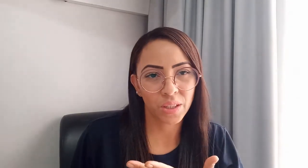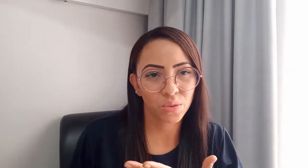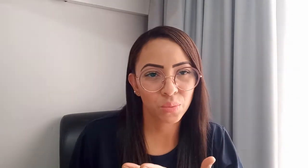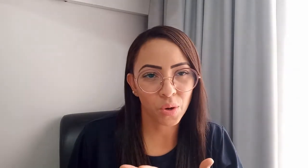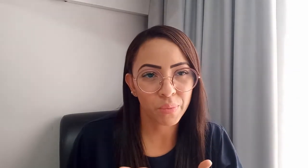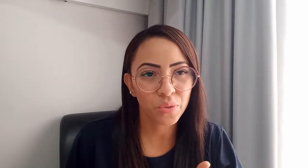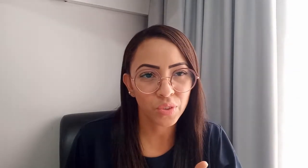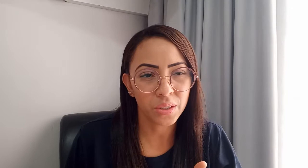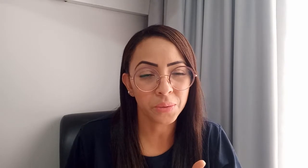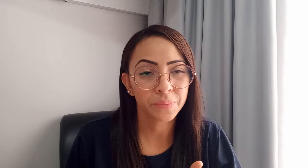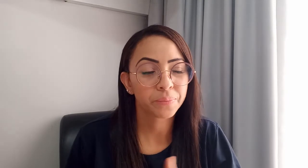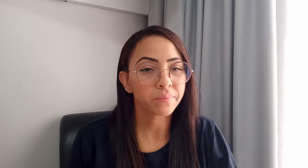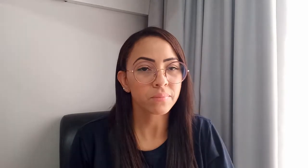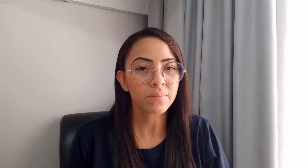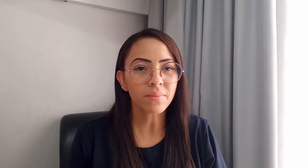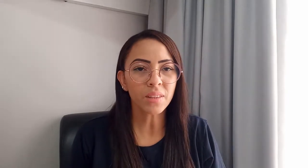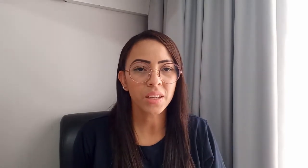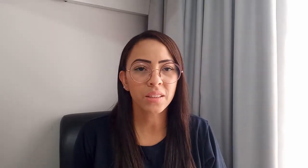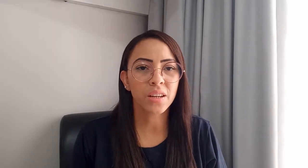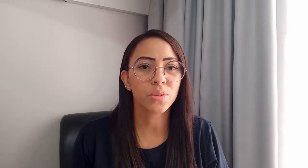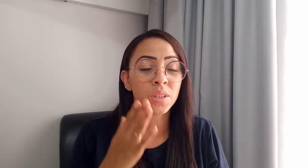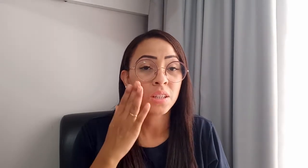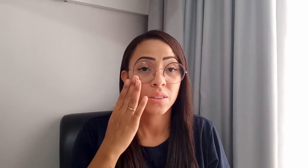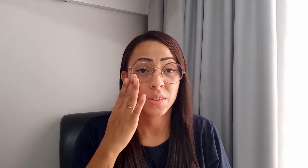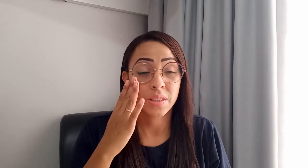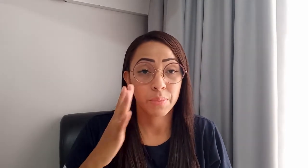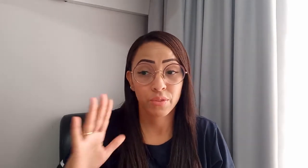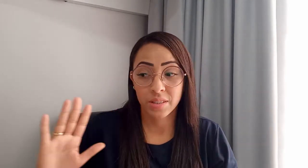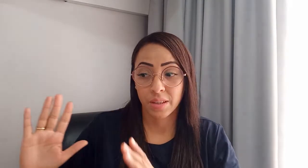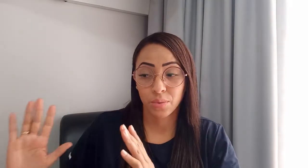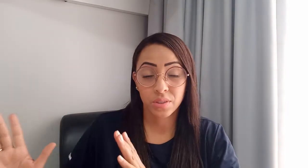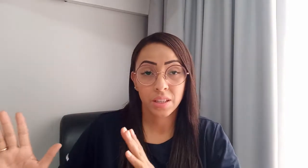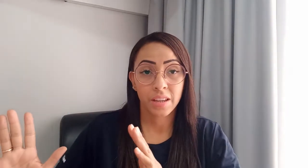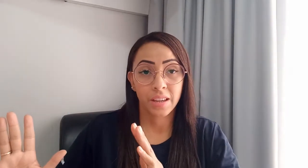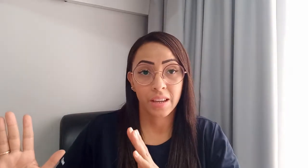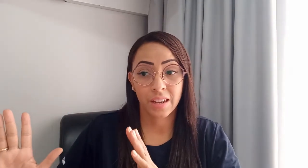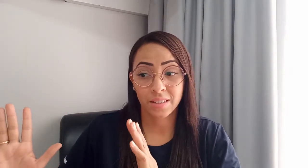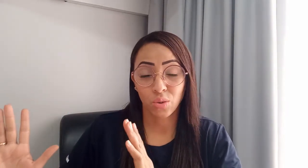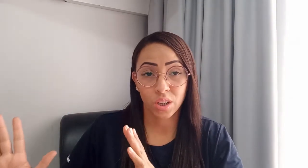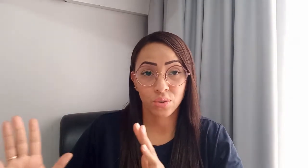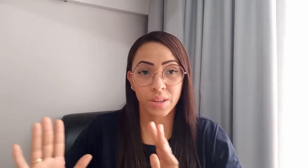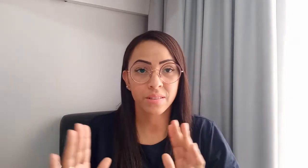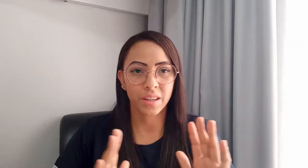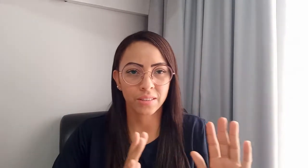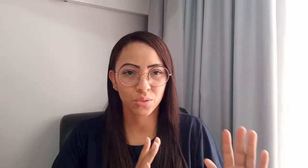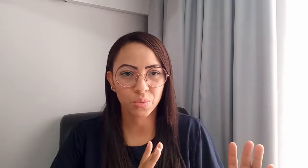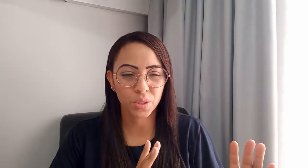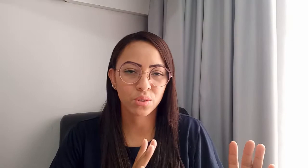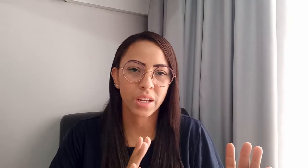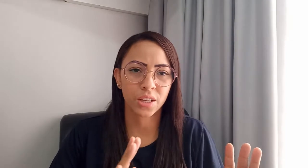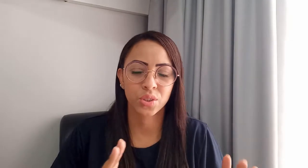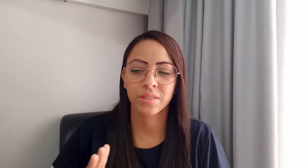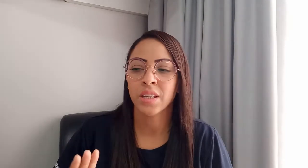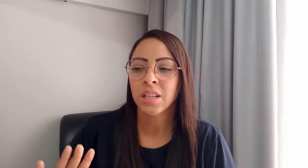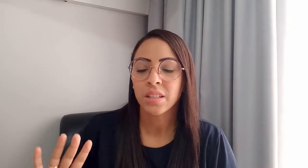do próprio filho. Então, nós sempre fazemos as alocações certas dos personagens.